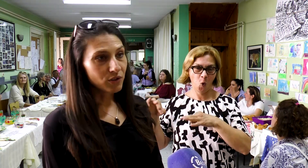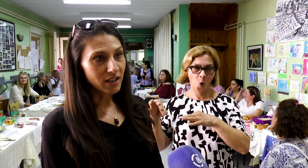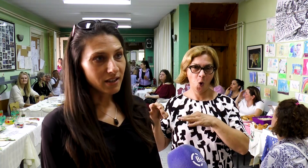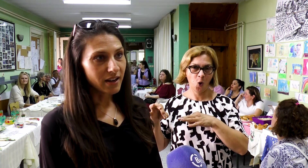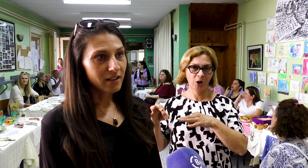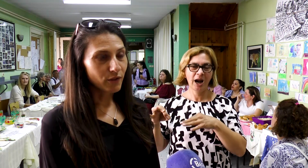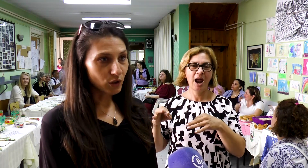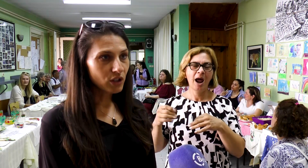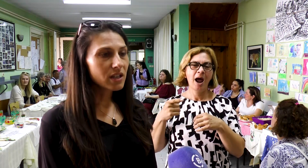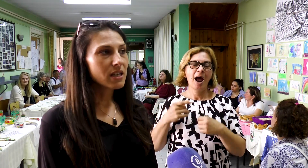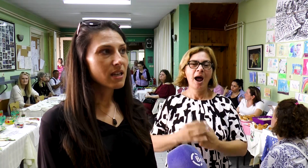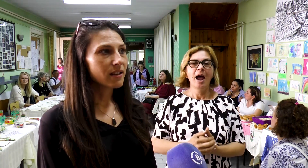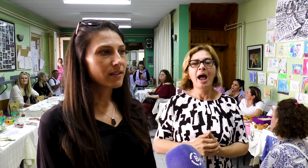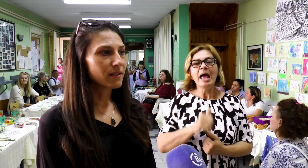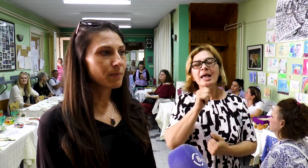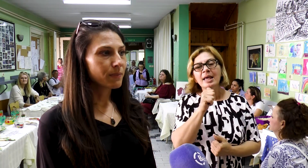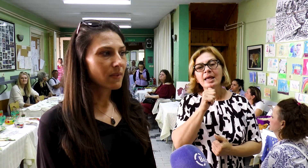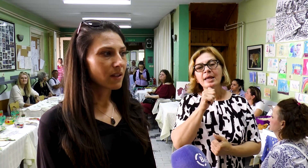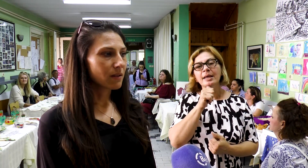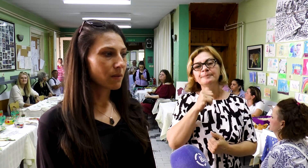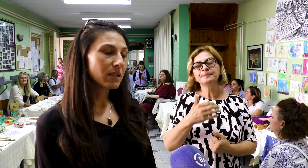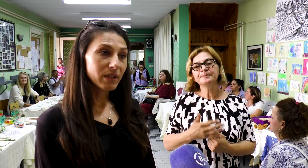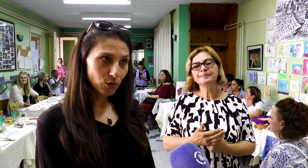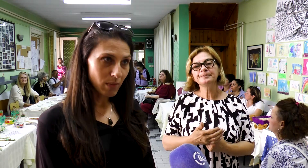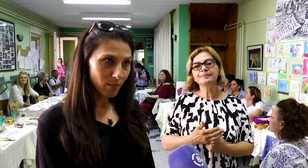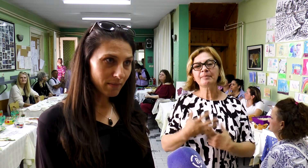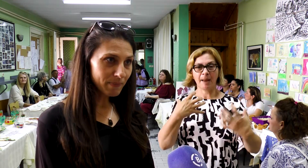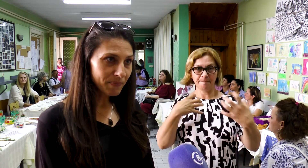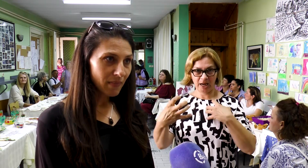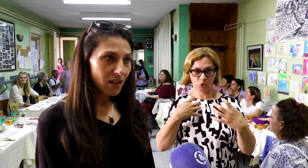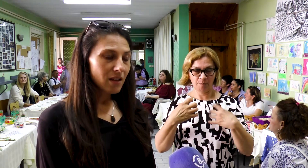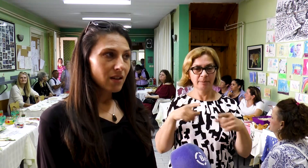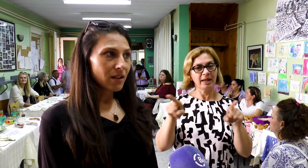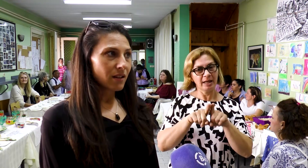je narodnih igara folklor i iz pantomime,